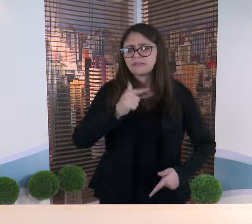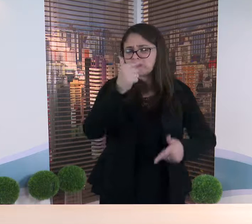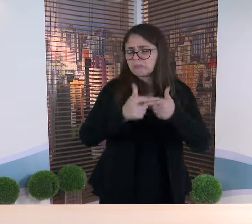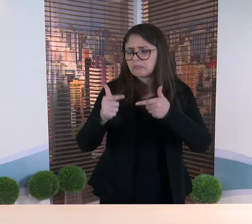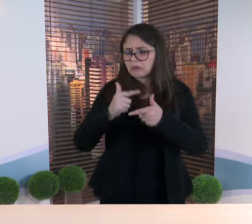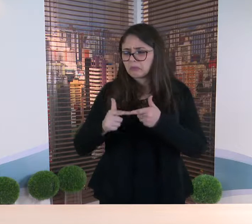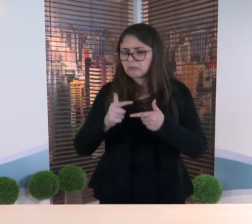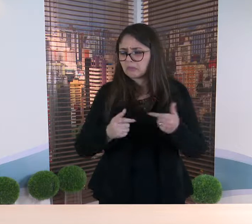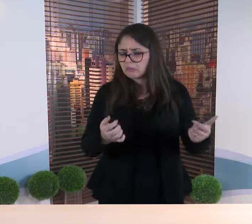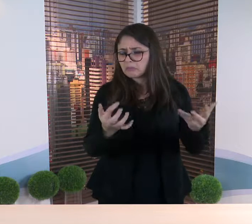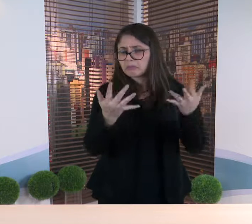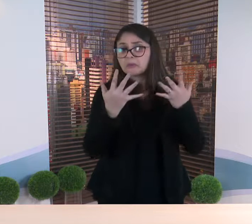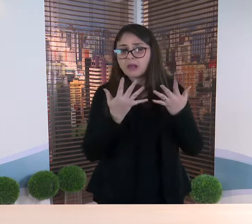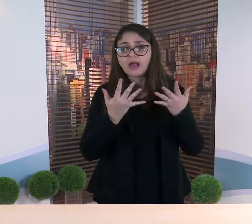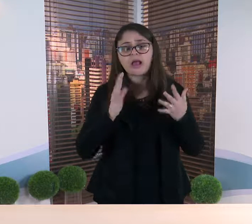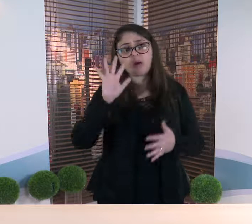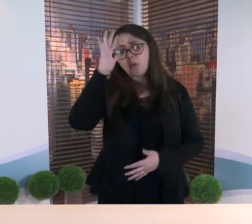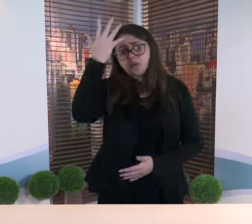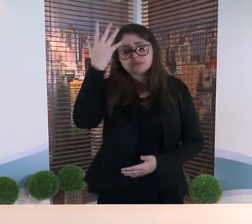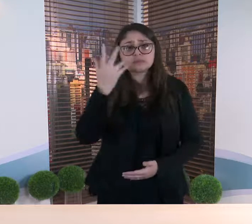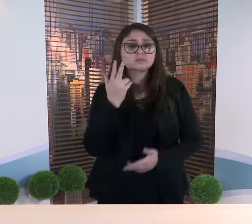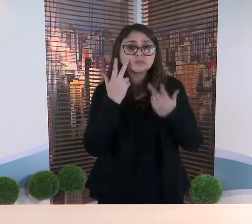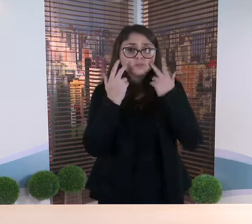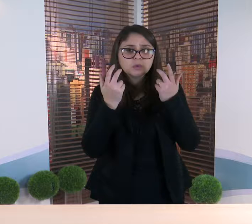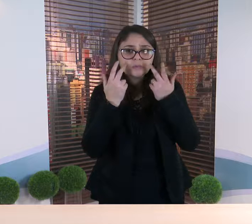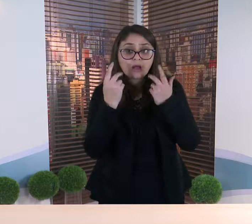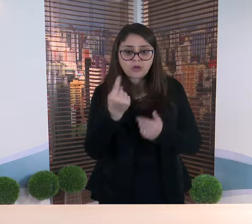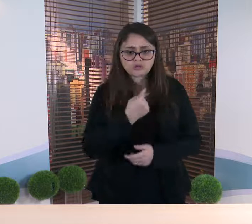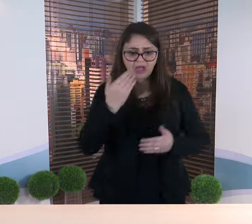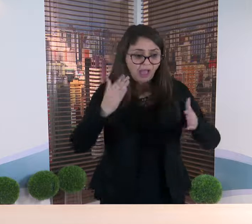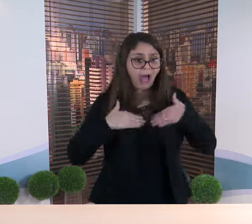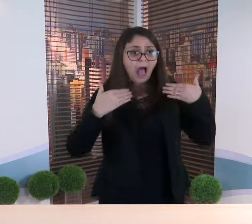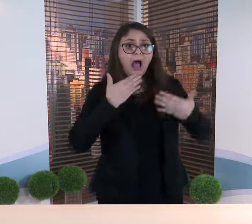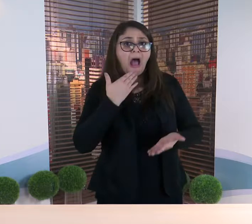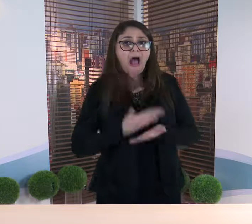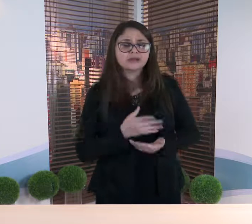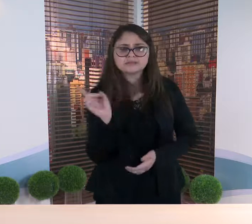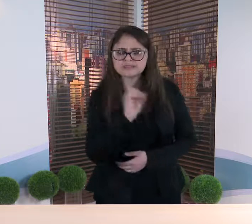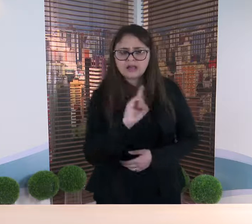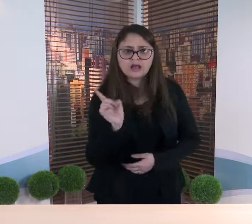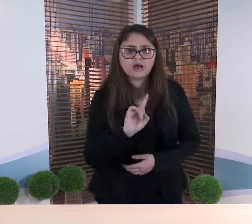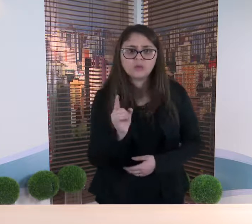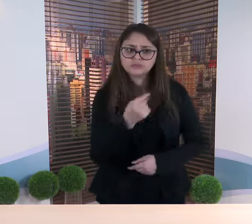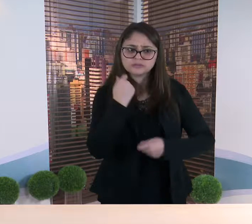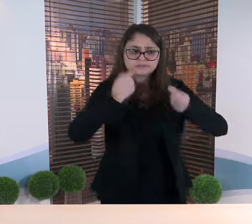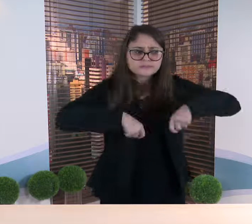provações. Elas são inevitáveis. Não devemos ficar surpresos. Precisamos